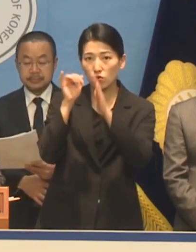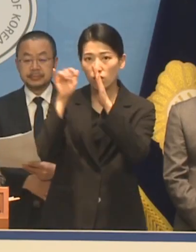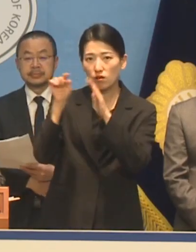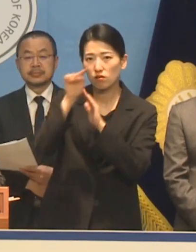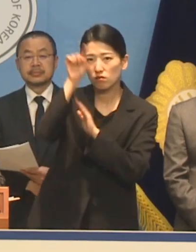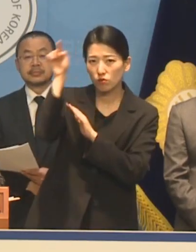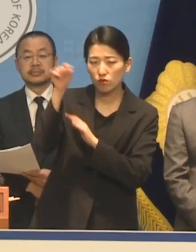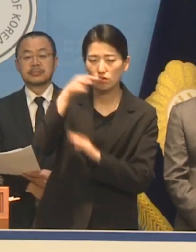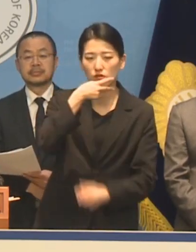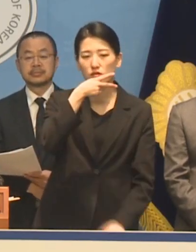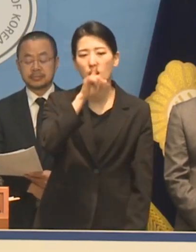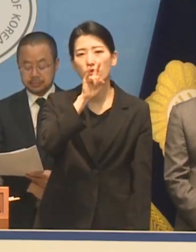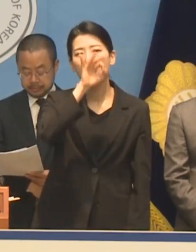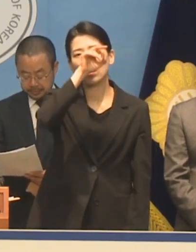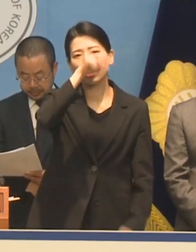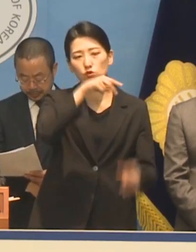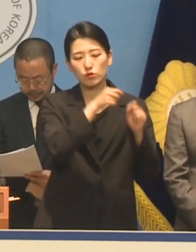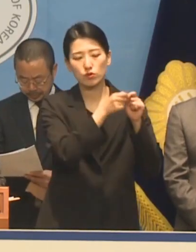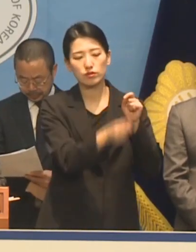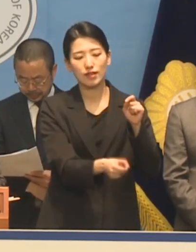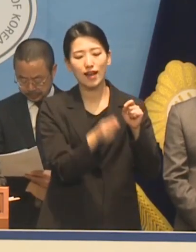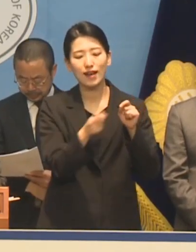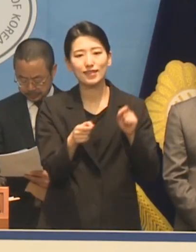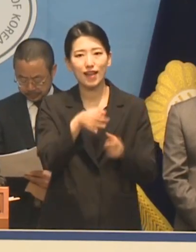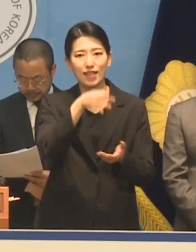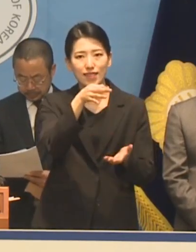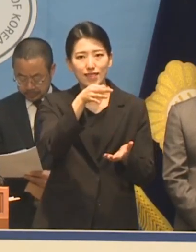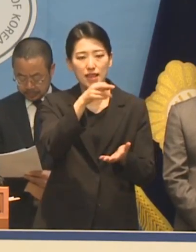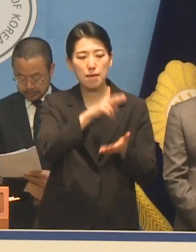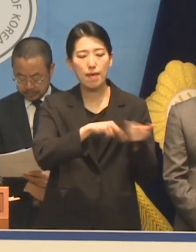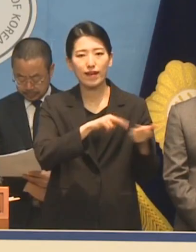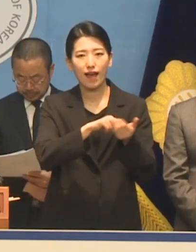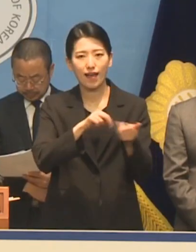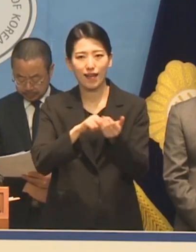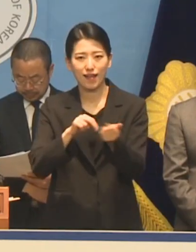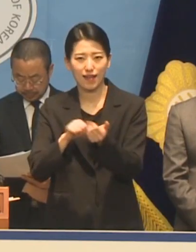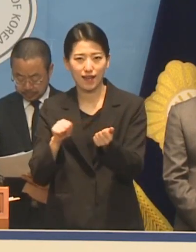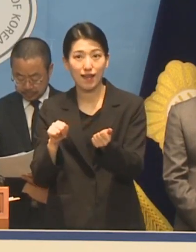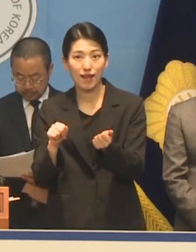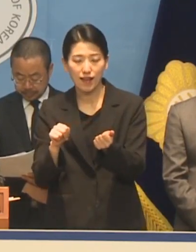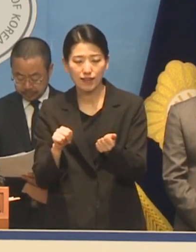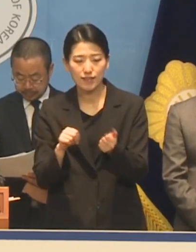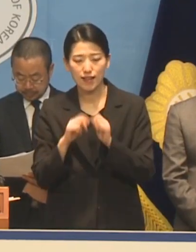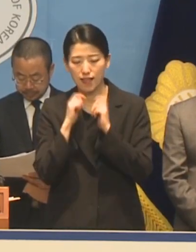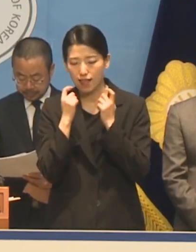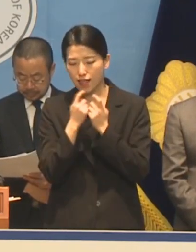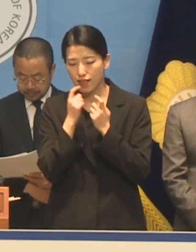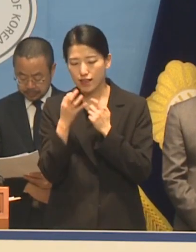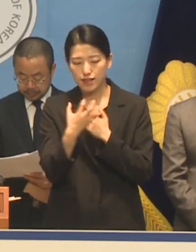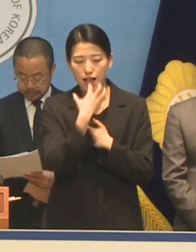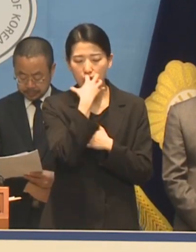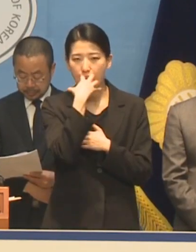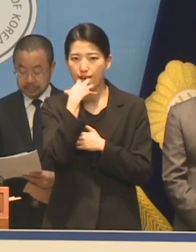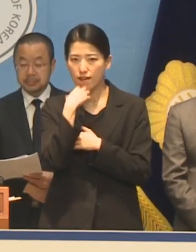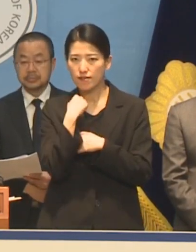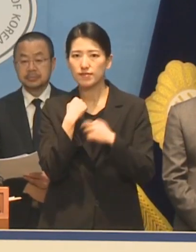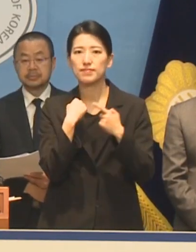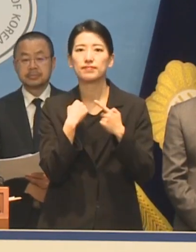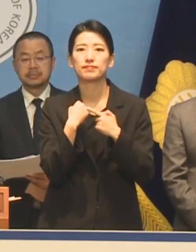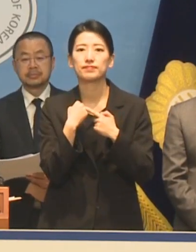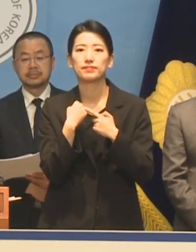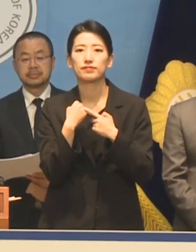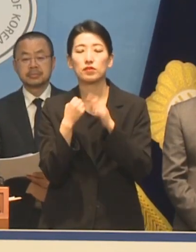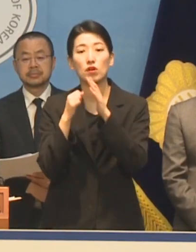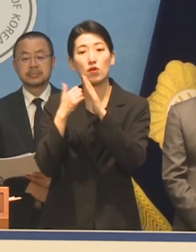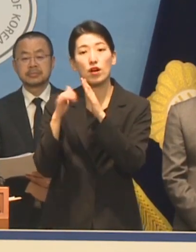대유 그룹의 계열사들의 어떤 자산 매각이나 이런 걸 통해 가지고 개인적인 이익이라든지 또